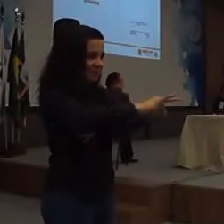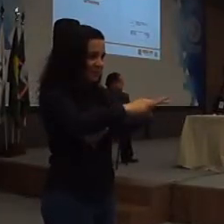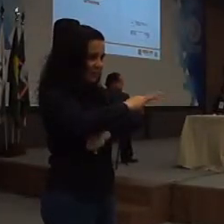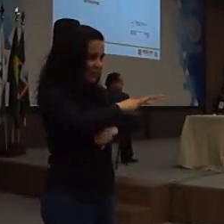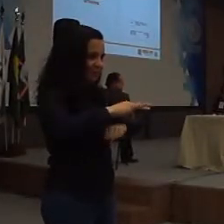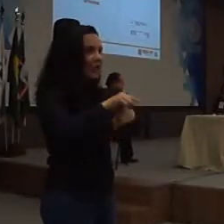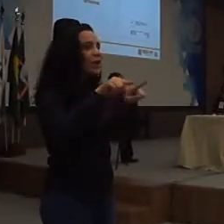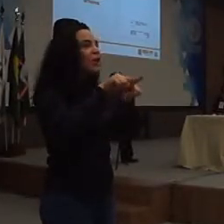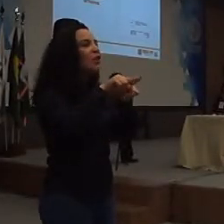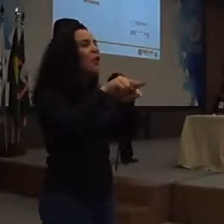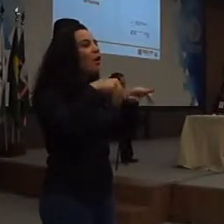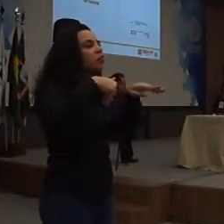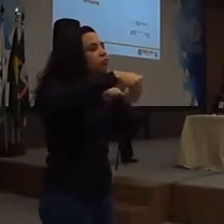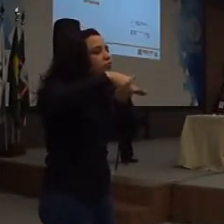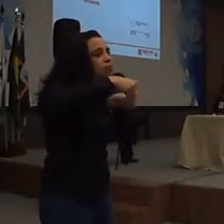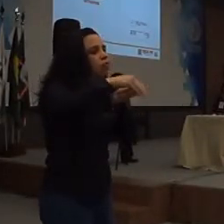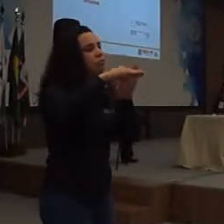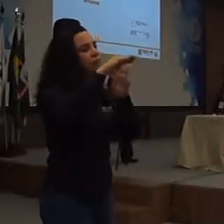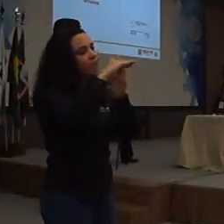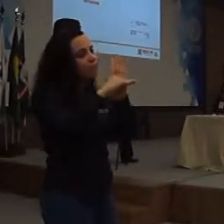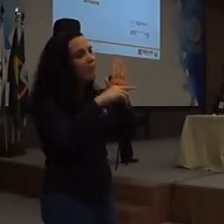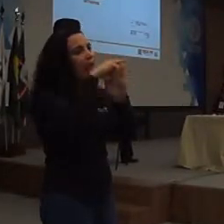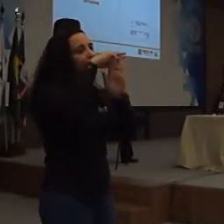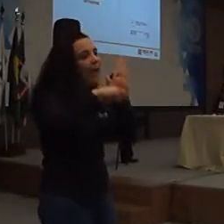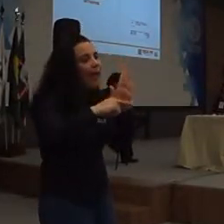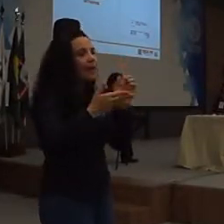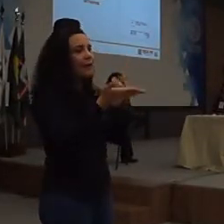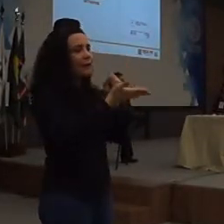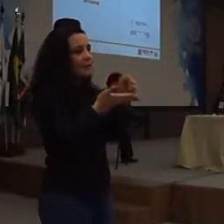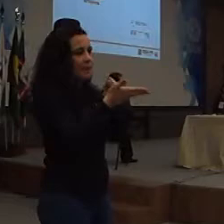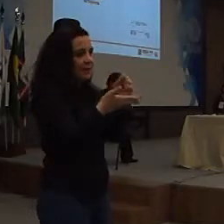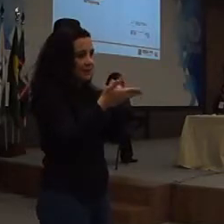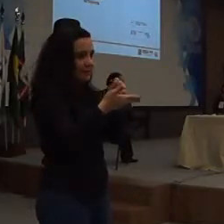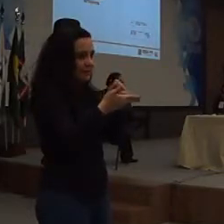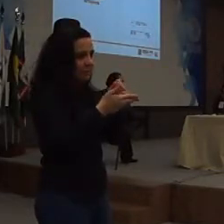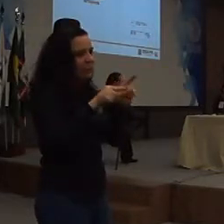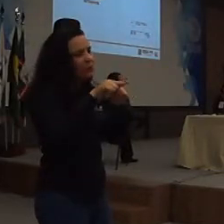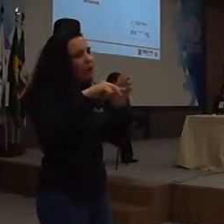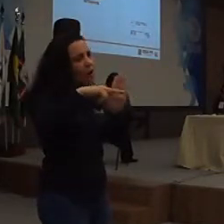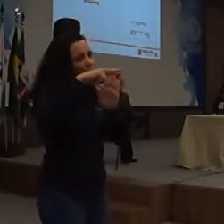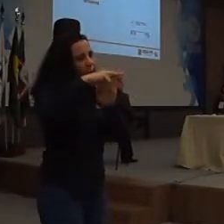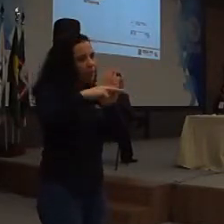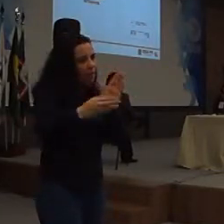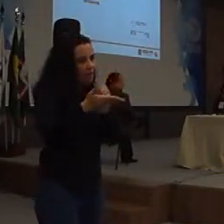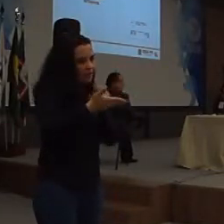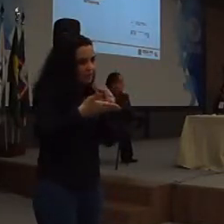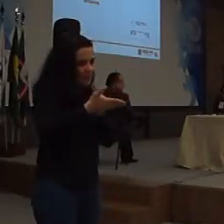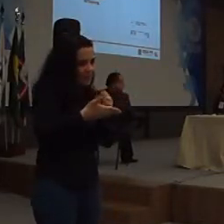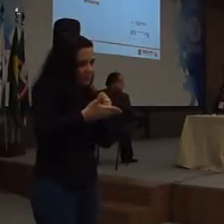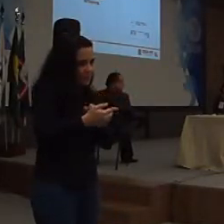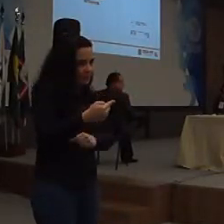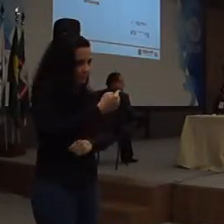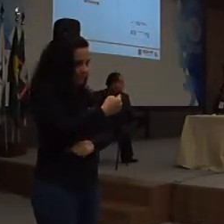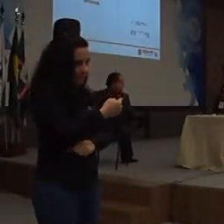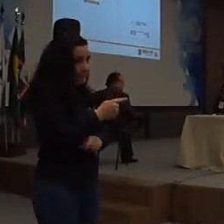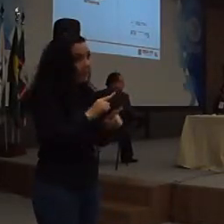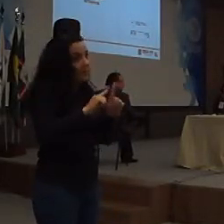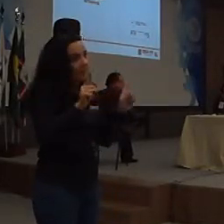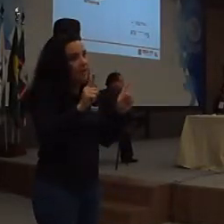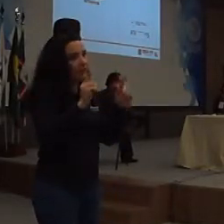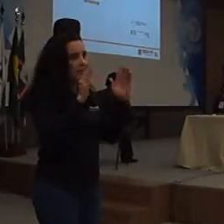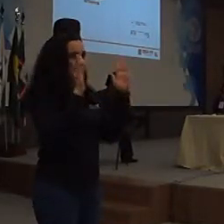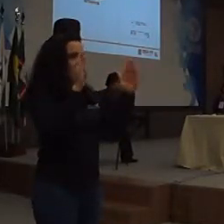os parâmetros mínimos que você deve trabalhar. A partir daí, é óbvio que você não pode se fechar